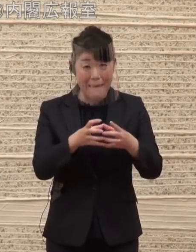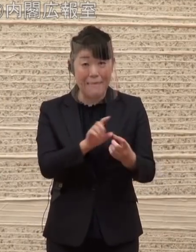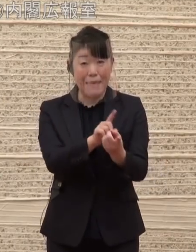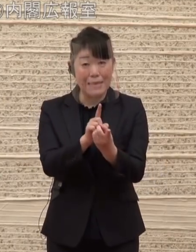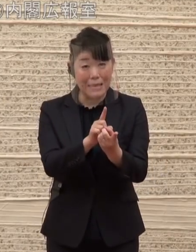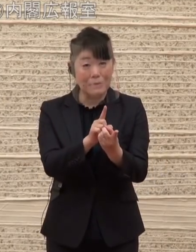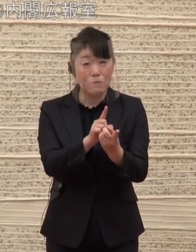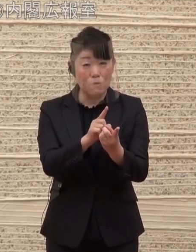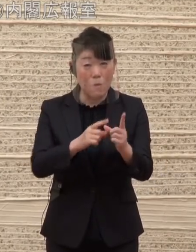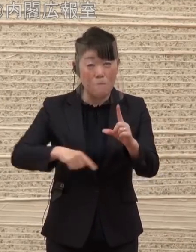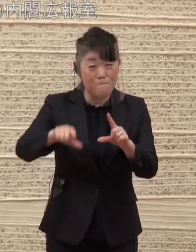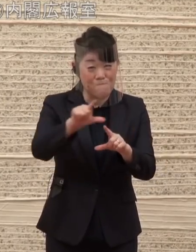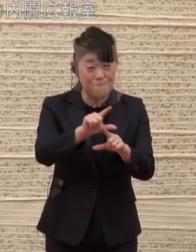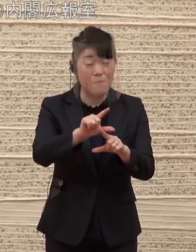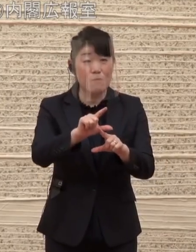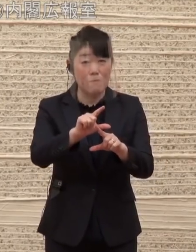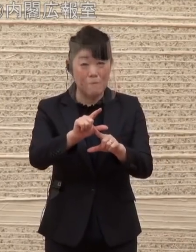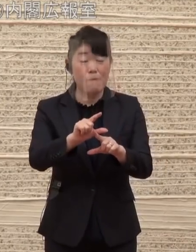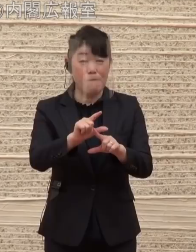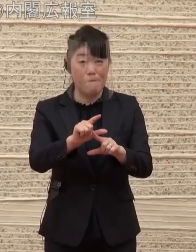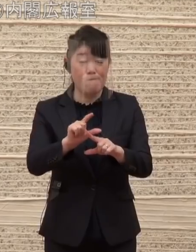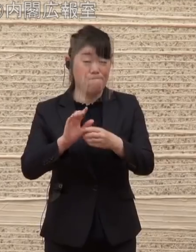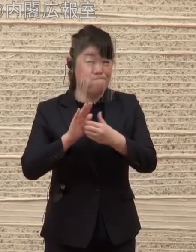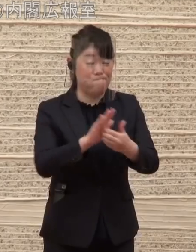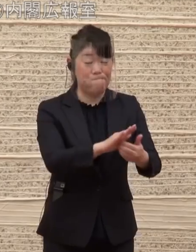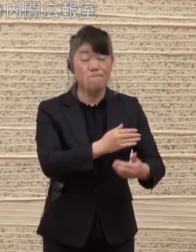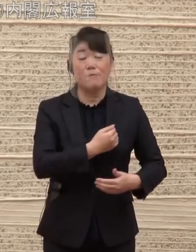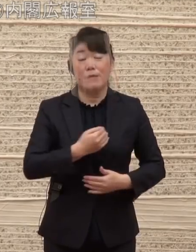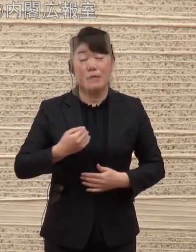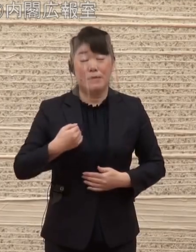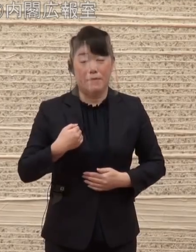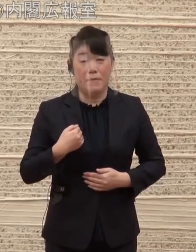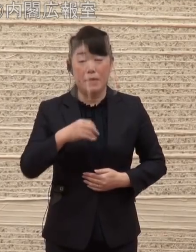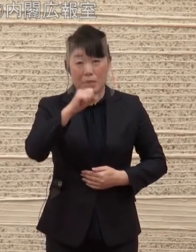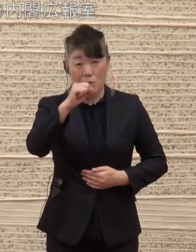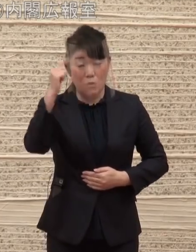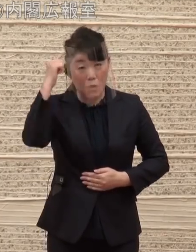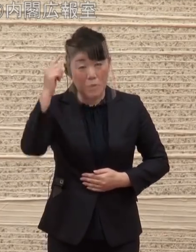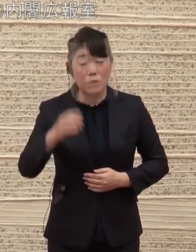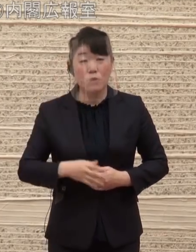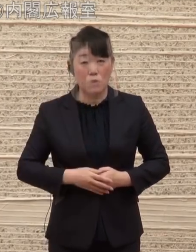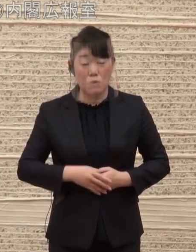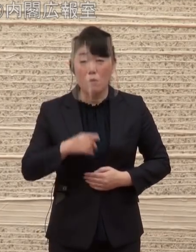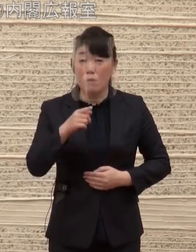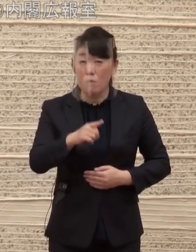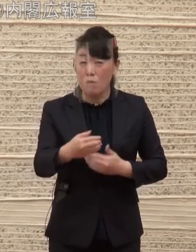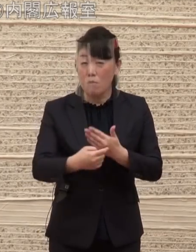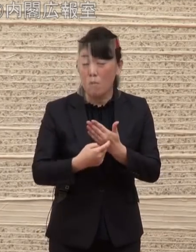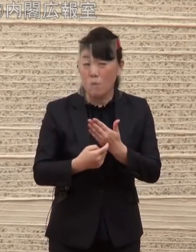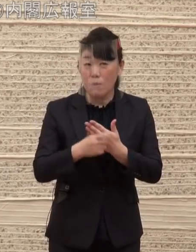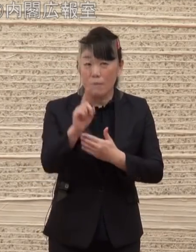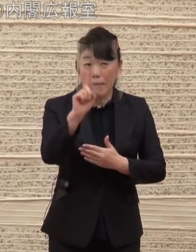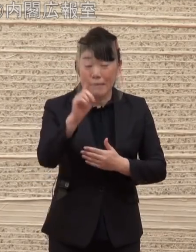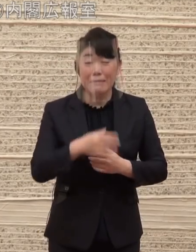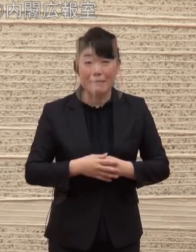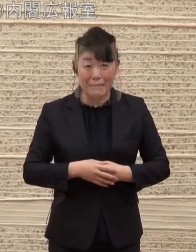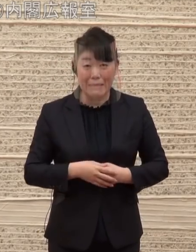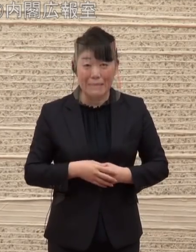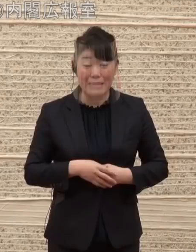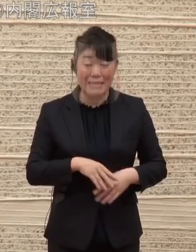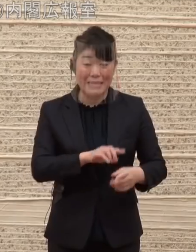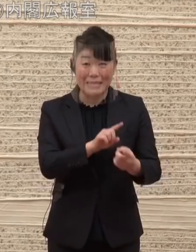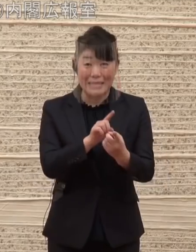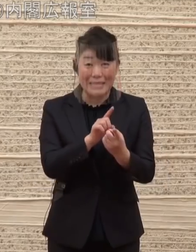必要ですその感じは生食確認アプリの